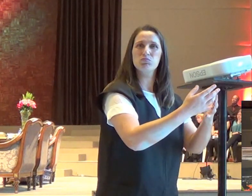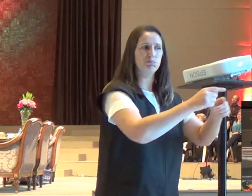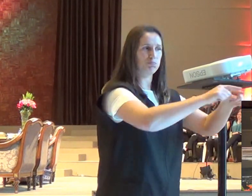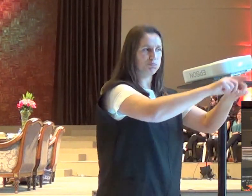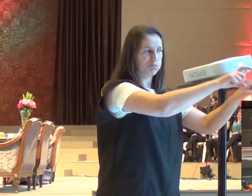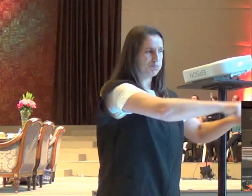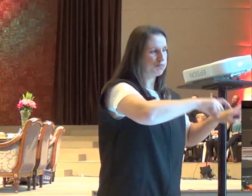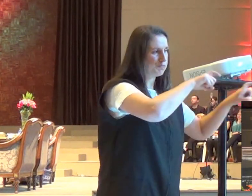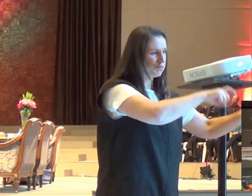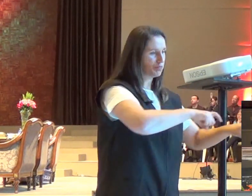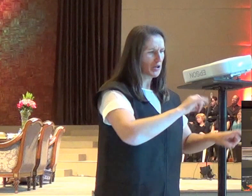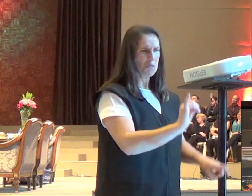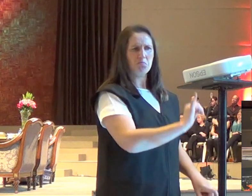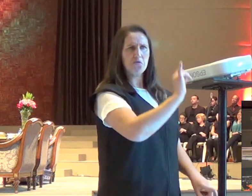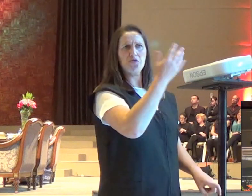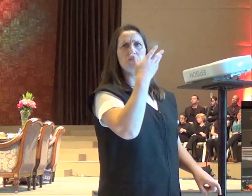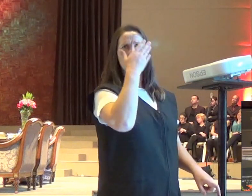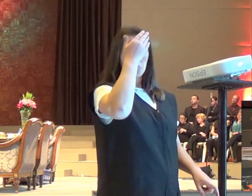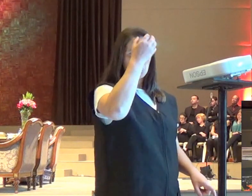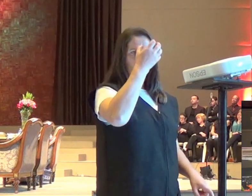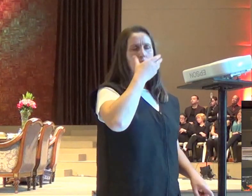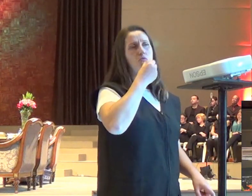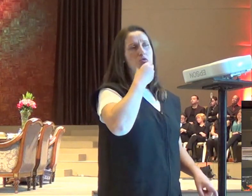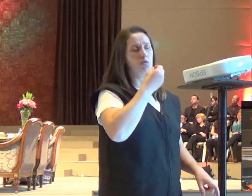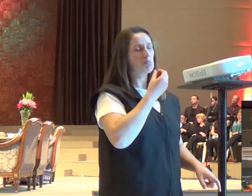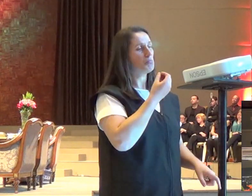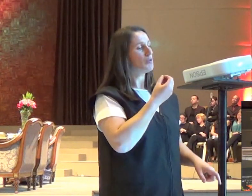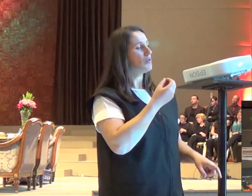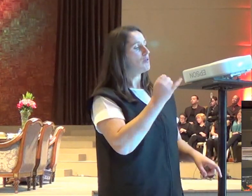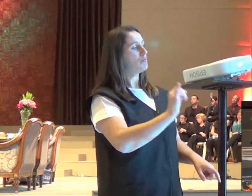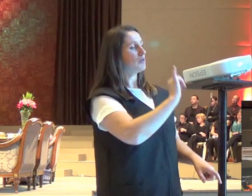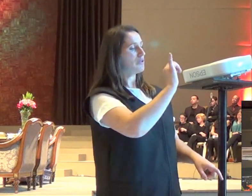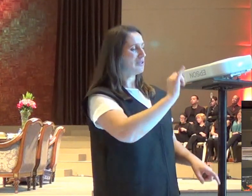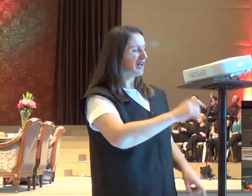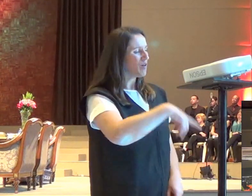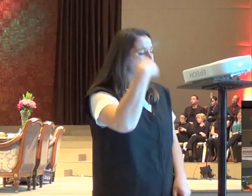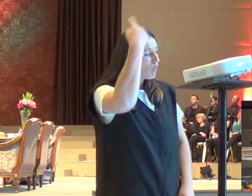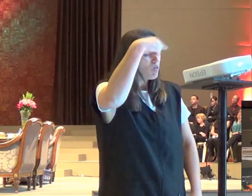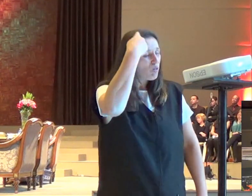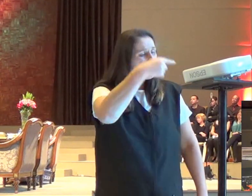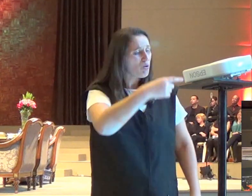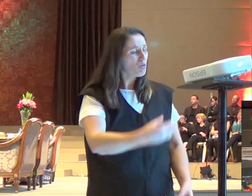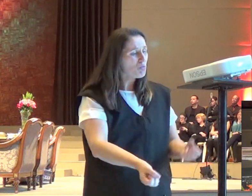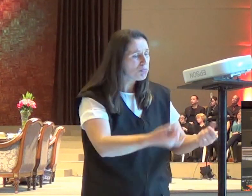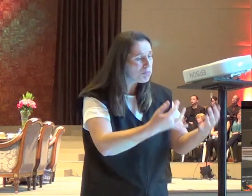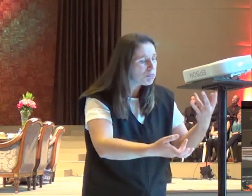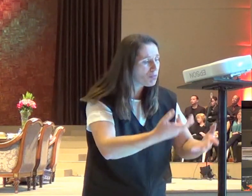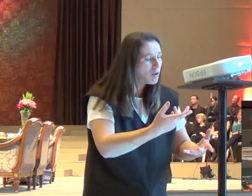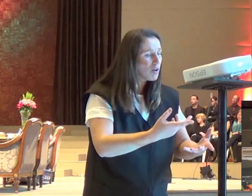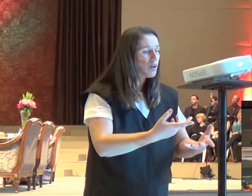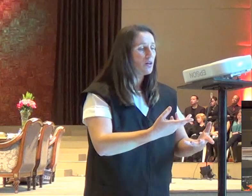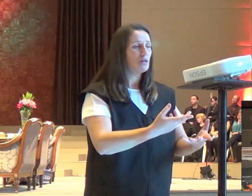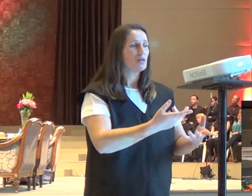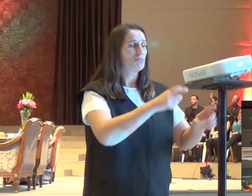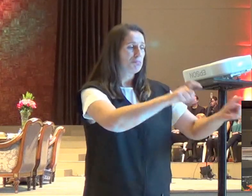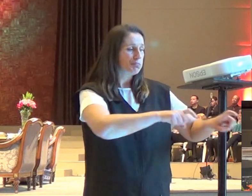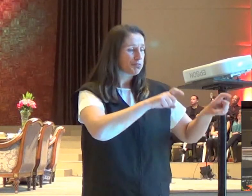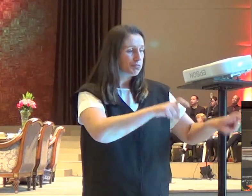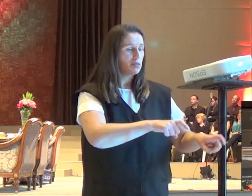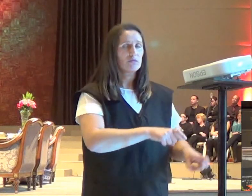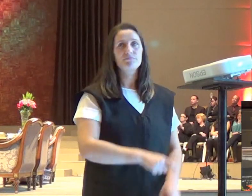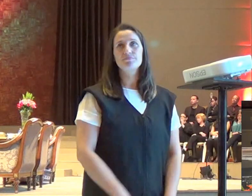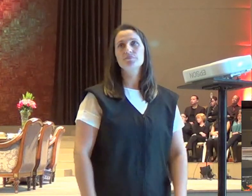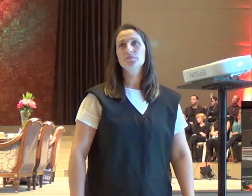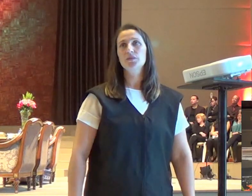general mais importante e quando o general diz, você é louco, você botou fogo na minha plantação, é só para você